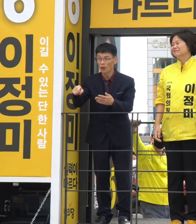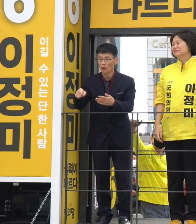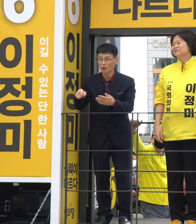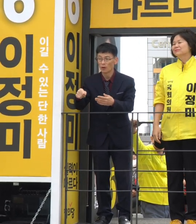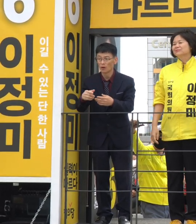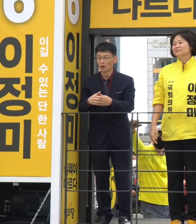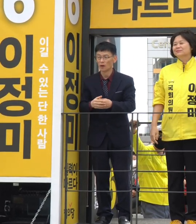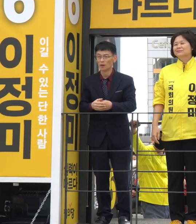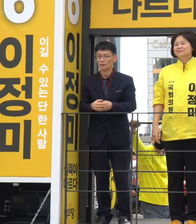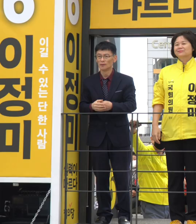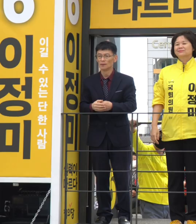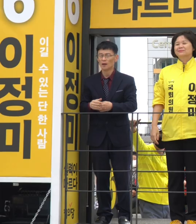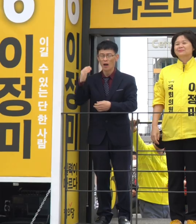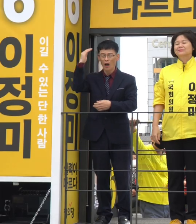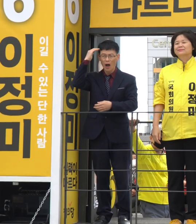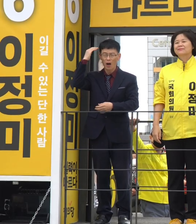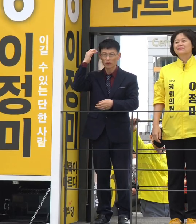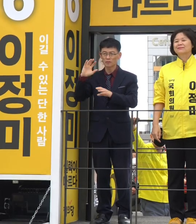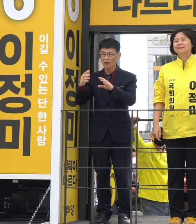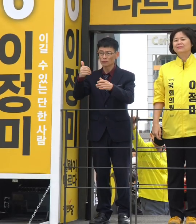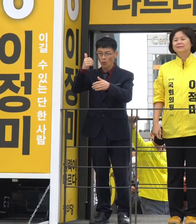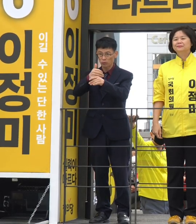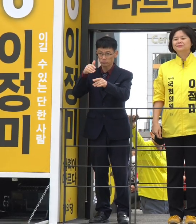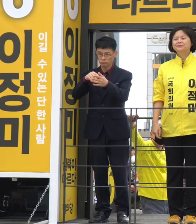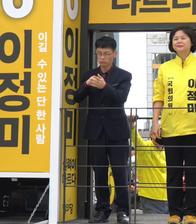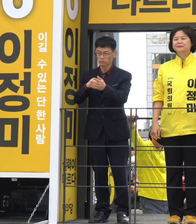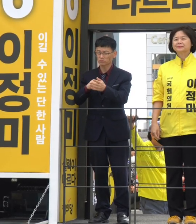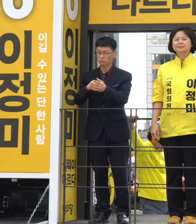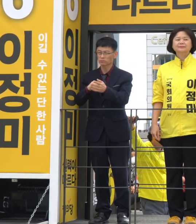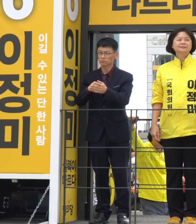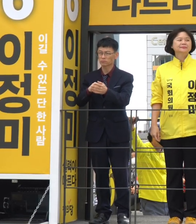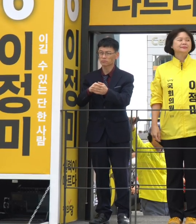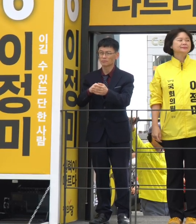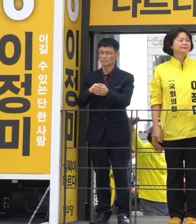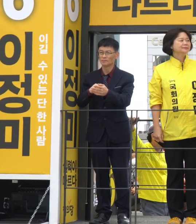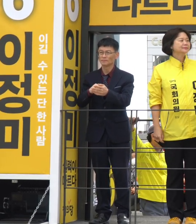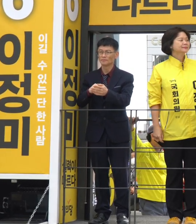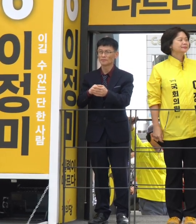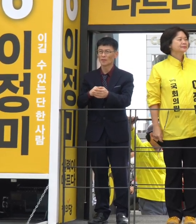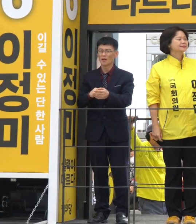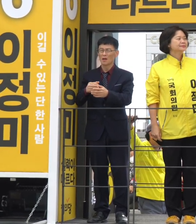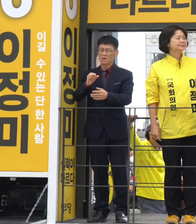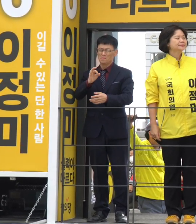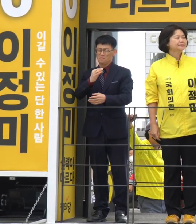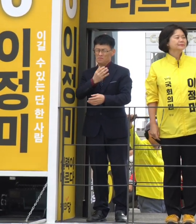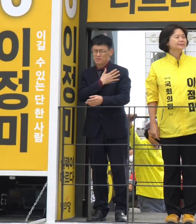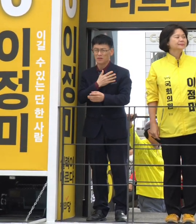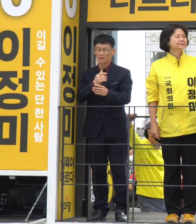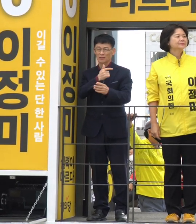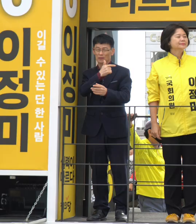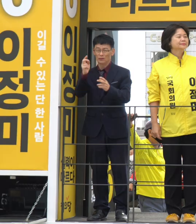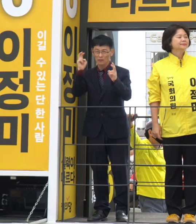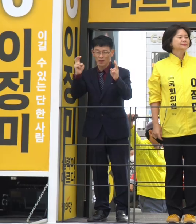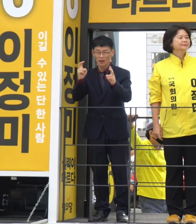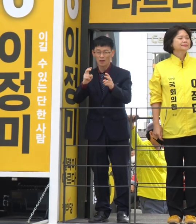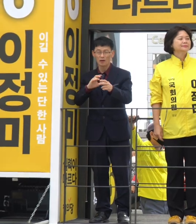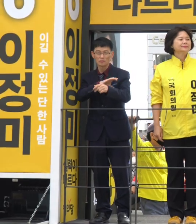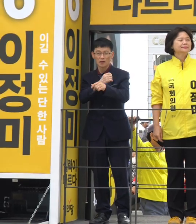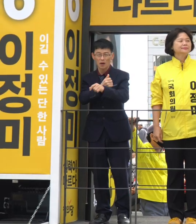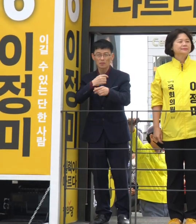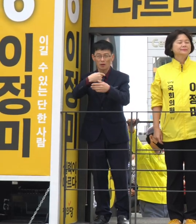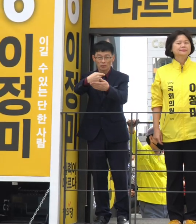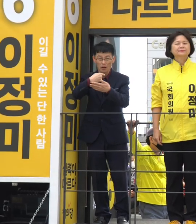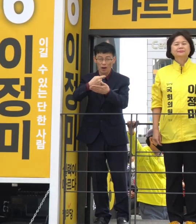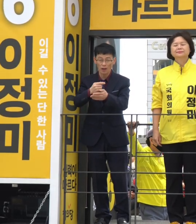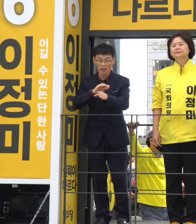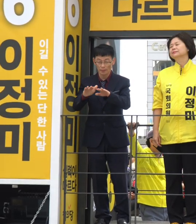것은 이 대한민국 국회에서 재벌 대기업을 비롯한 기득권의 민원은